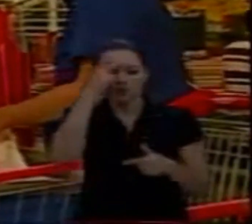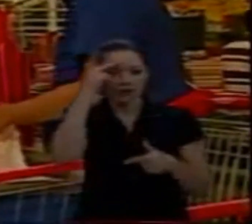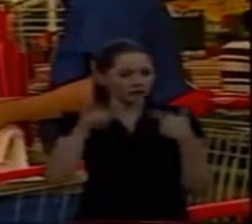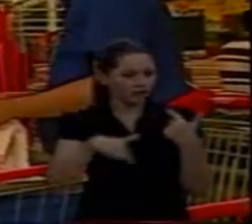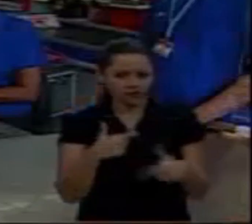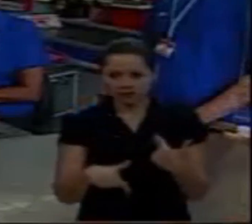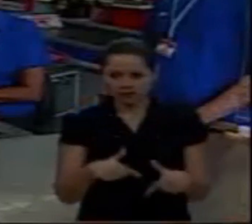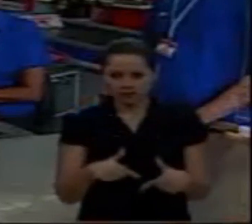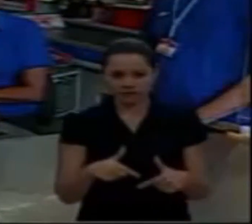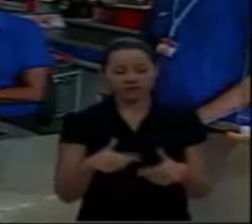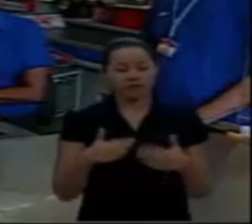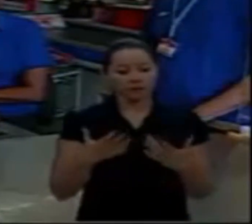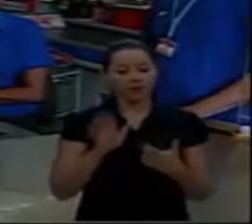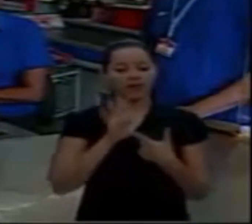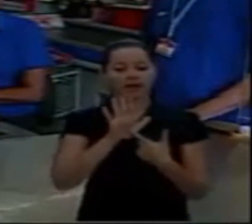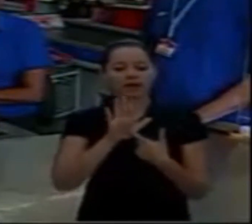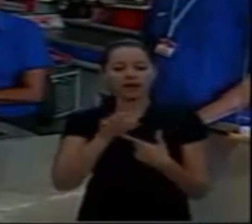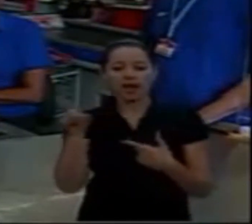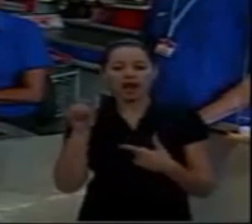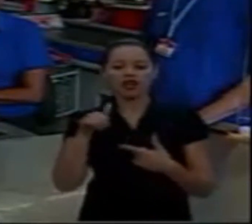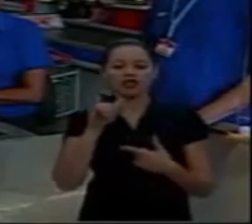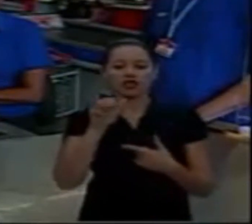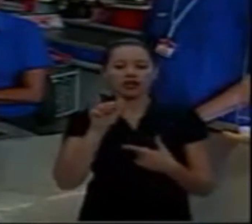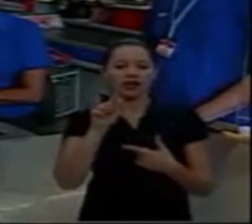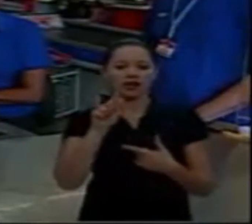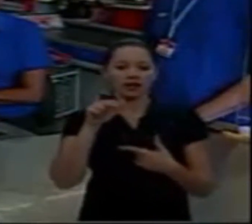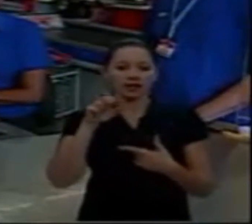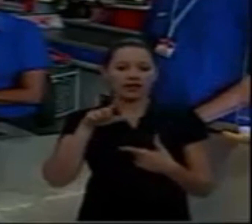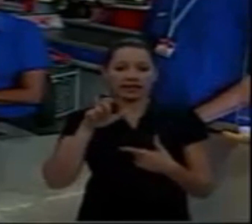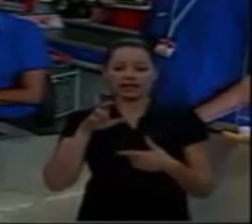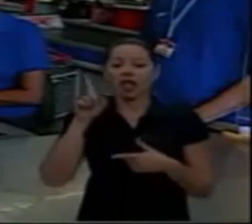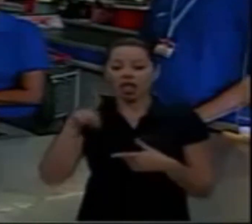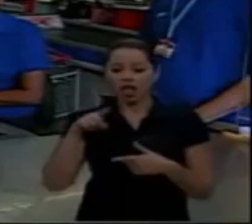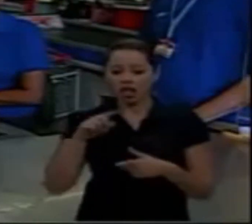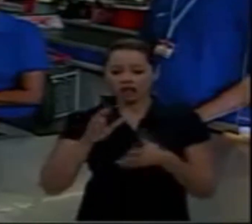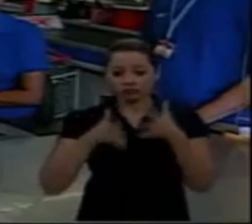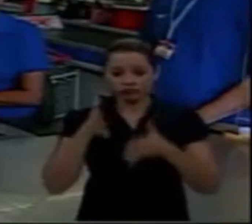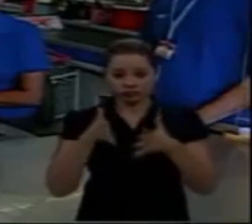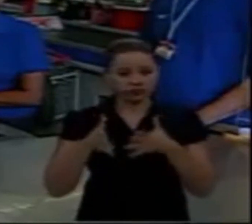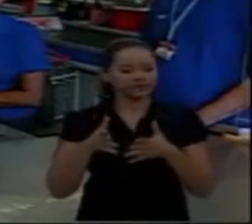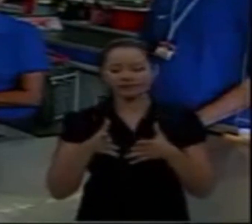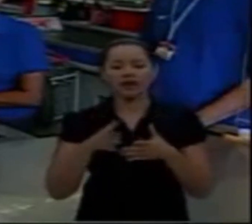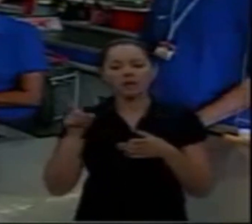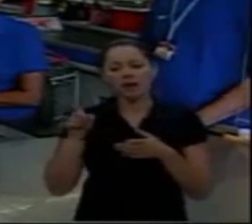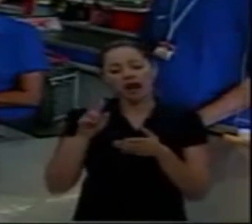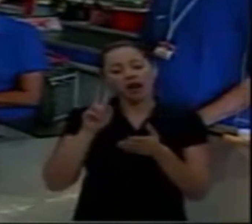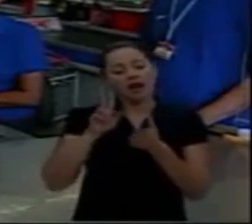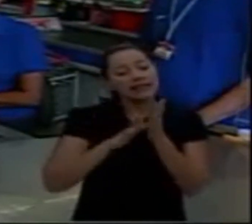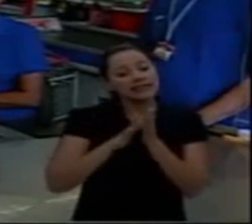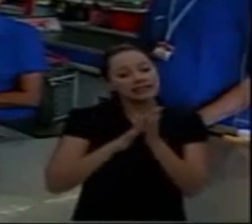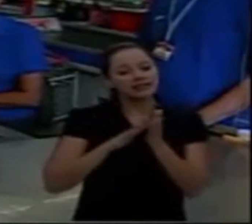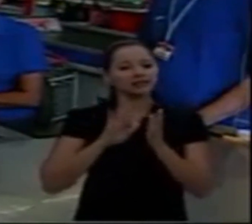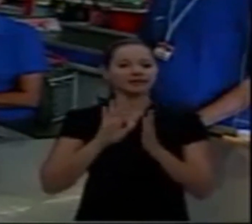trabalhar. Olha, a Jaqueline não é fluente em Libras, mas aqui ela dá para se passar por intérprete para ajudar a gente da reportagem.